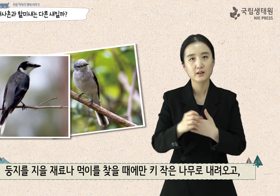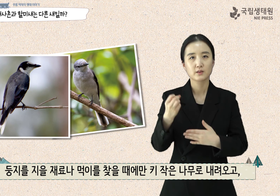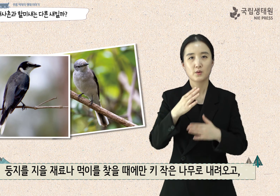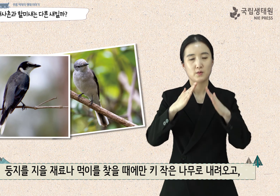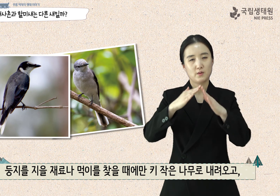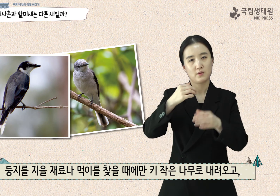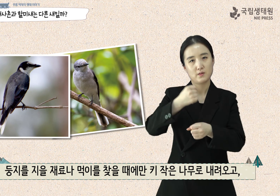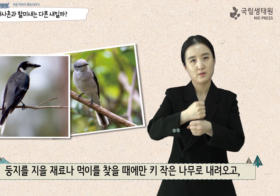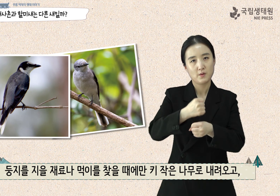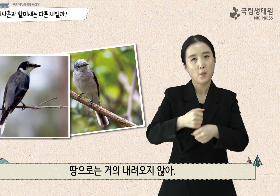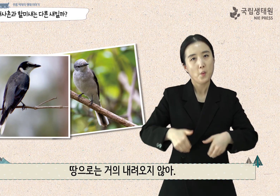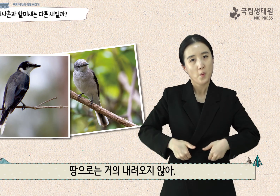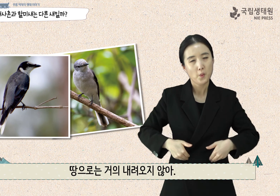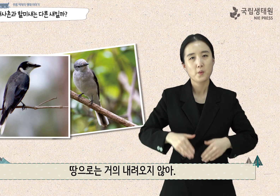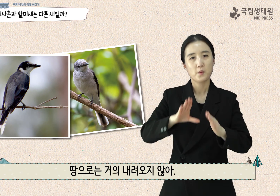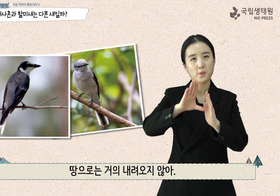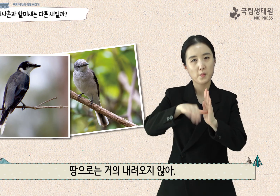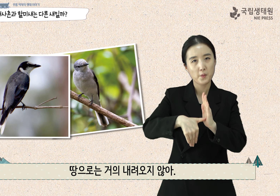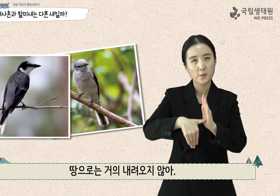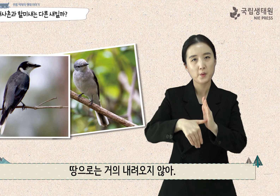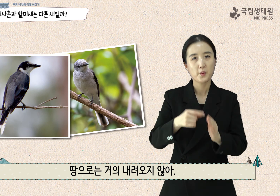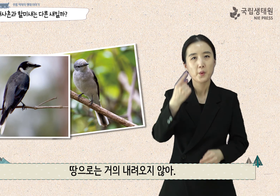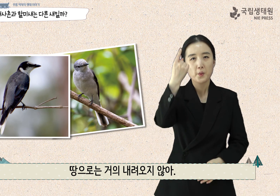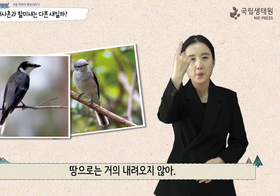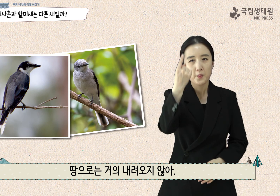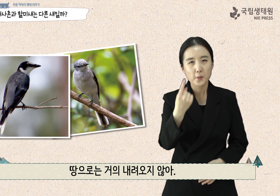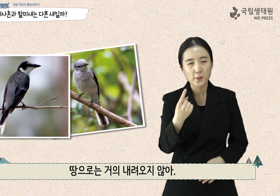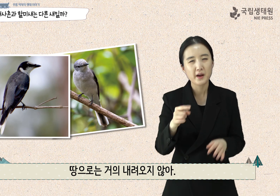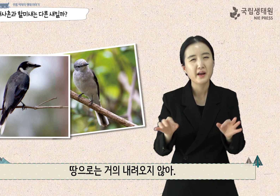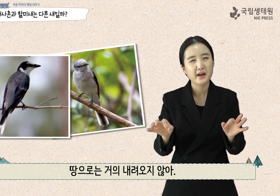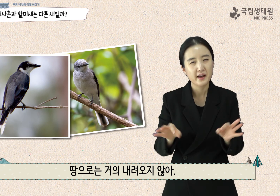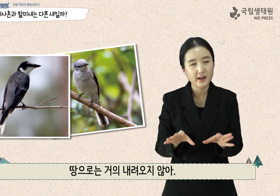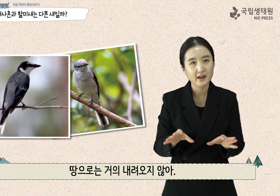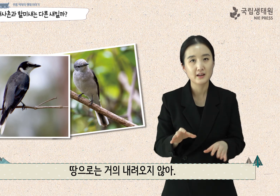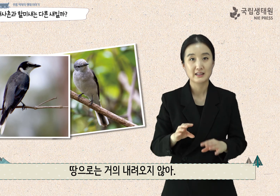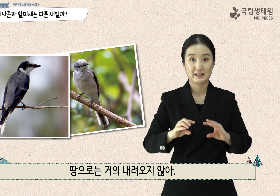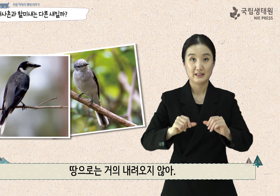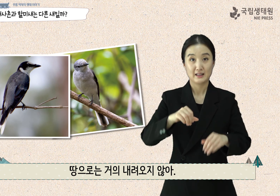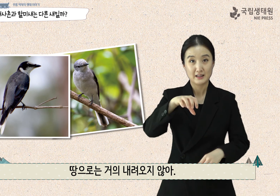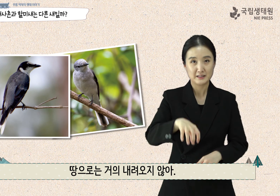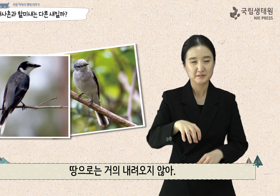나무로 내려오고 땅으로는 거의 내려오지 않아.